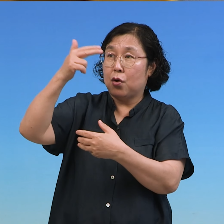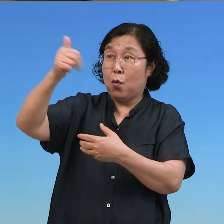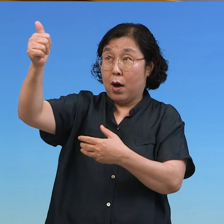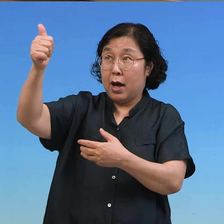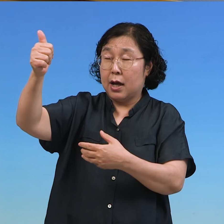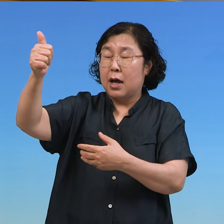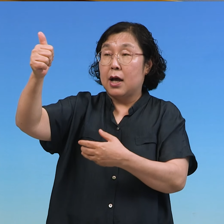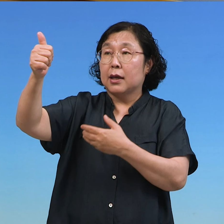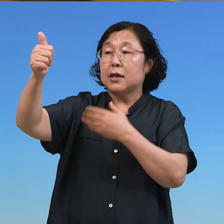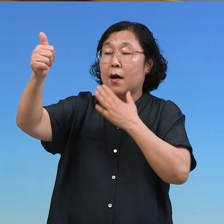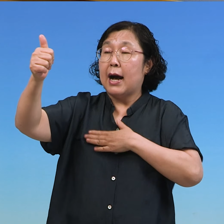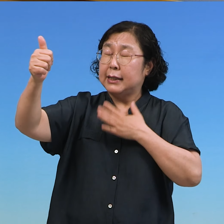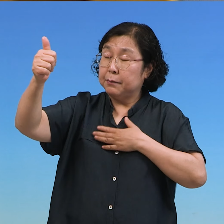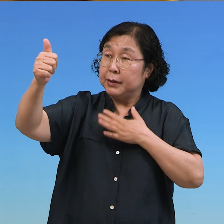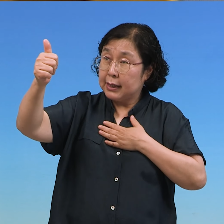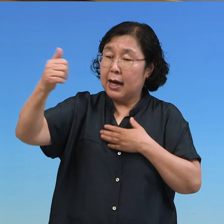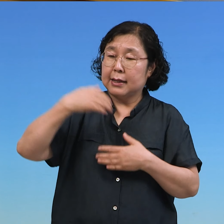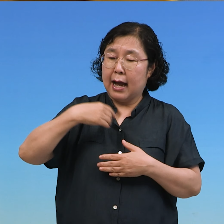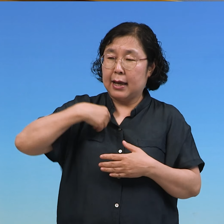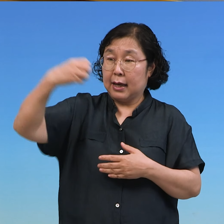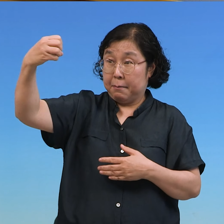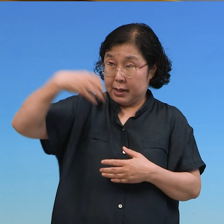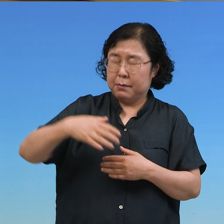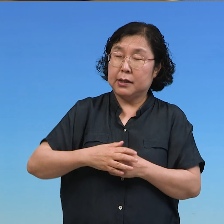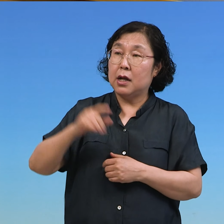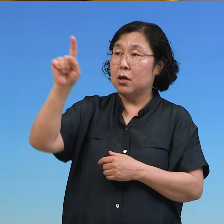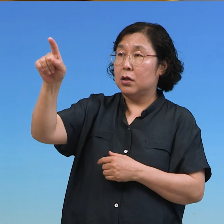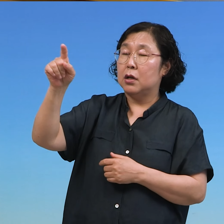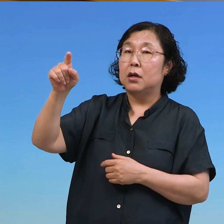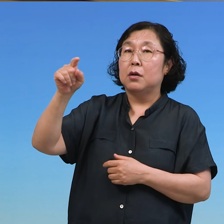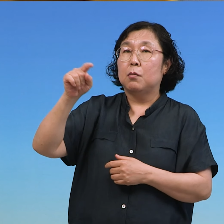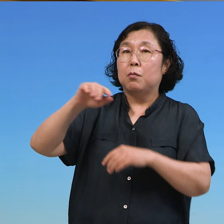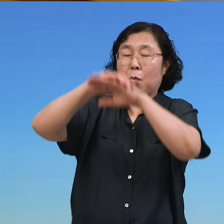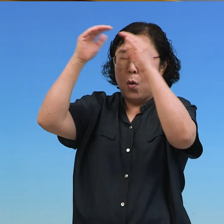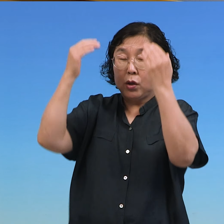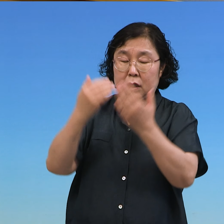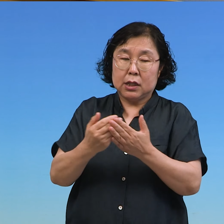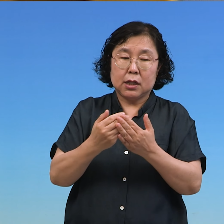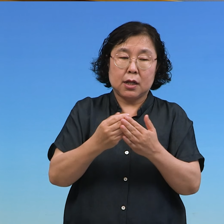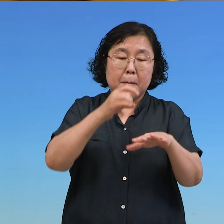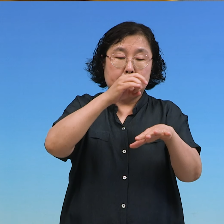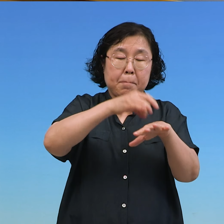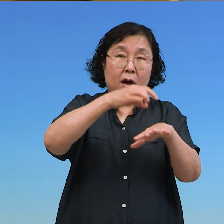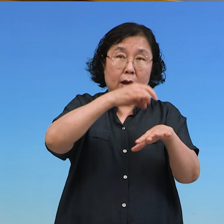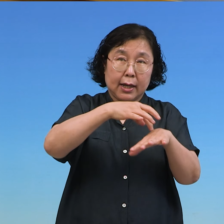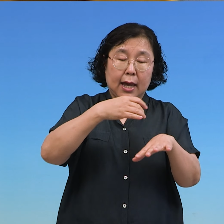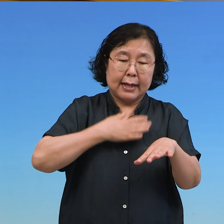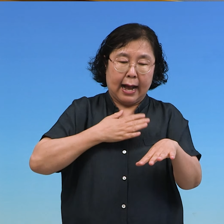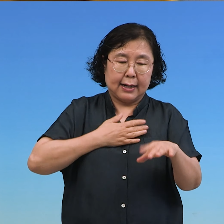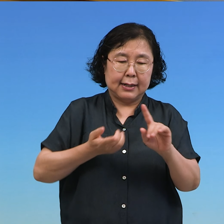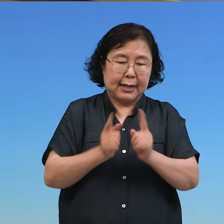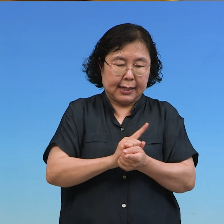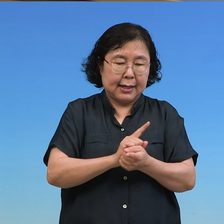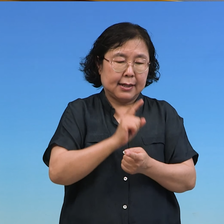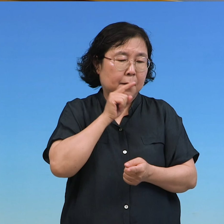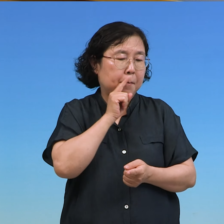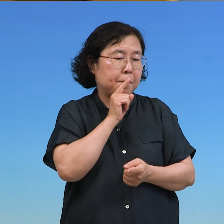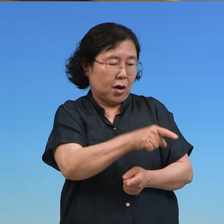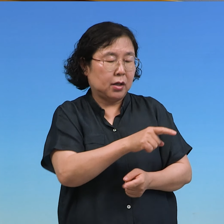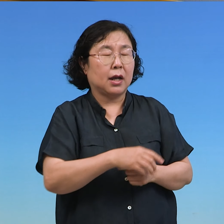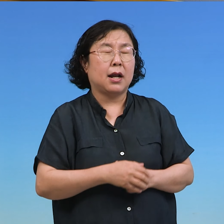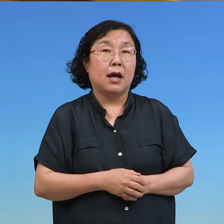주요하여 주께서 아시나이다 또 내게 이르시되 너는 이 모든 뼈에게 대언하여 이르기를